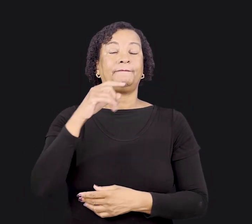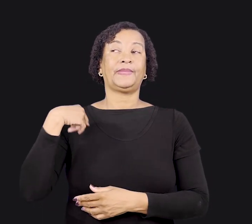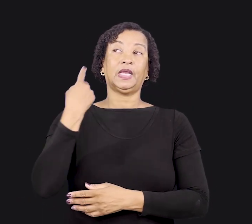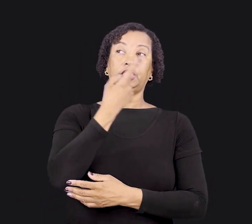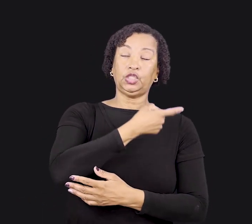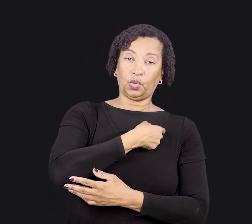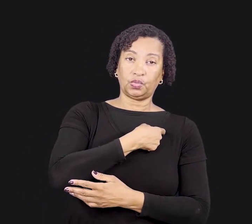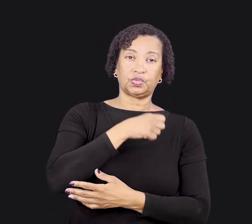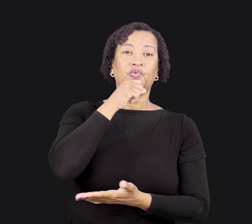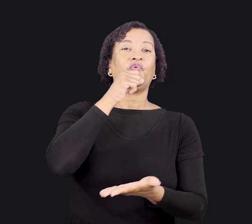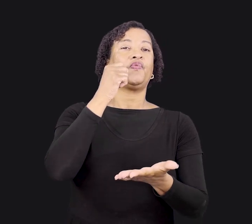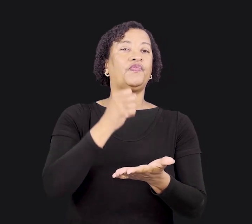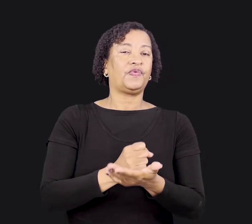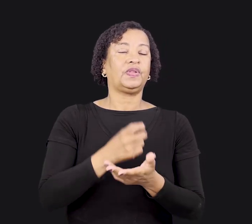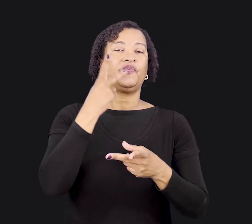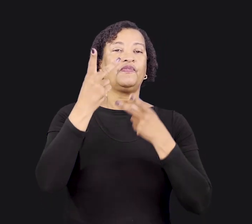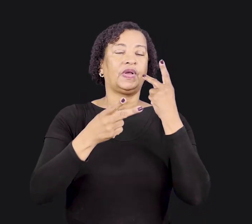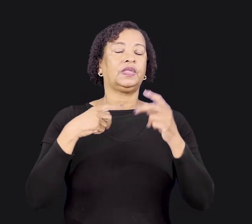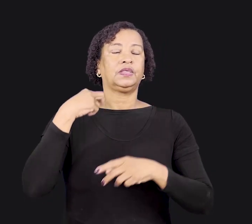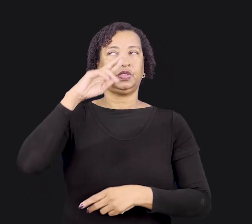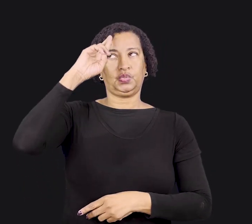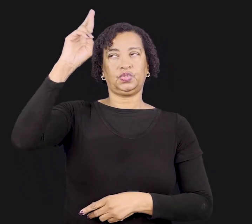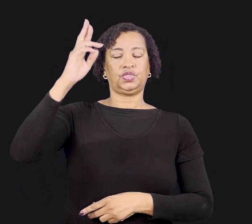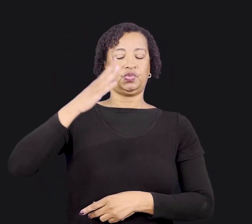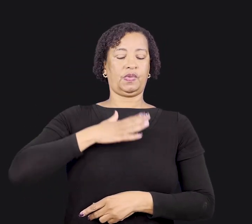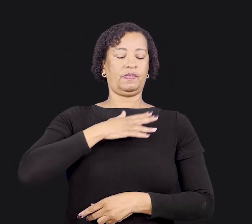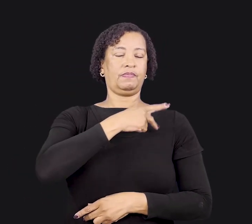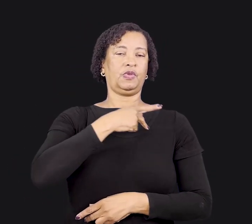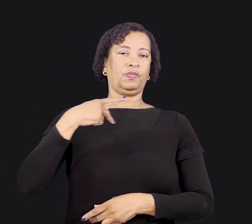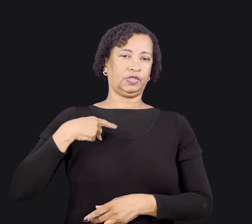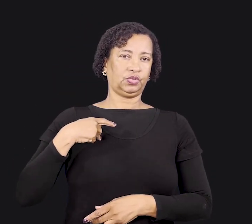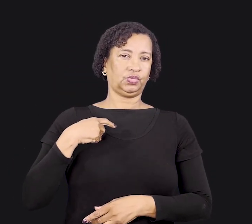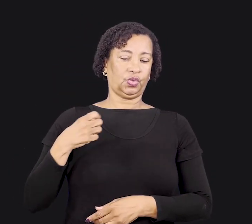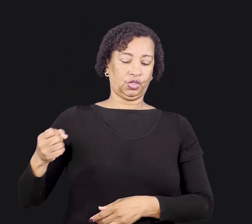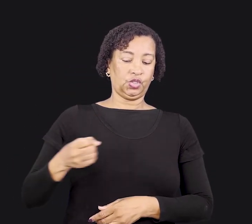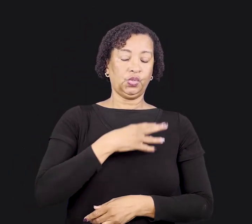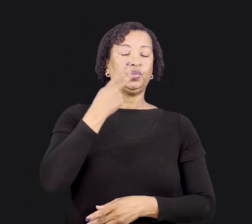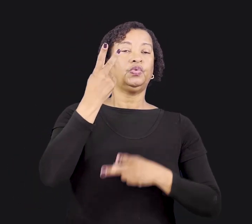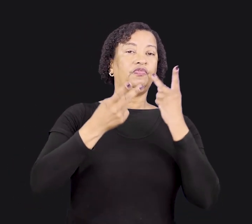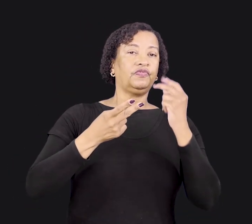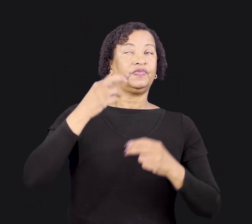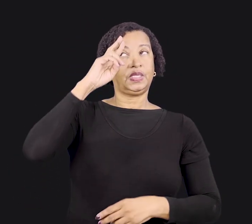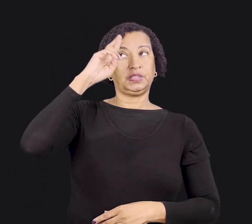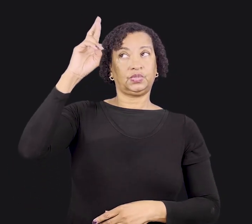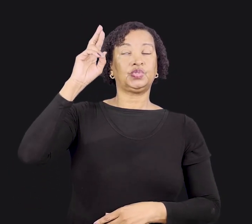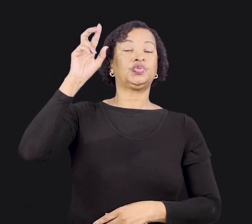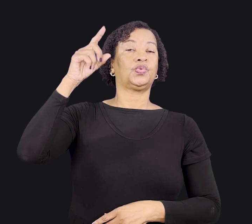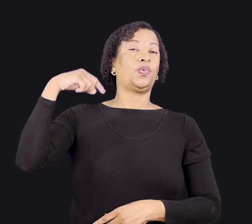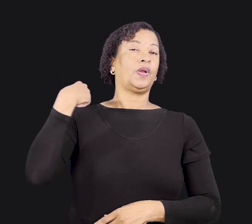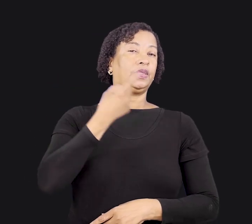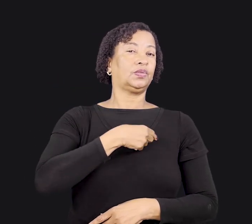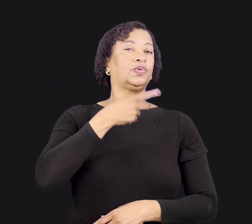afirma que o Senhor é o meu pastor. E o Novo Testamento diz que Deus é nosso Pai. Nos 2 casos, Deus é